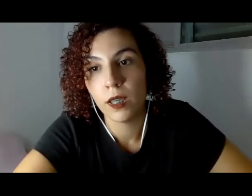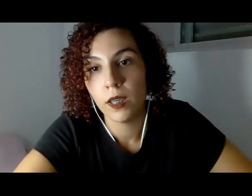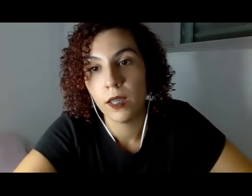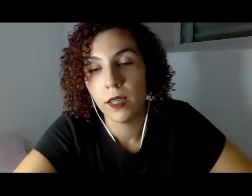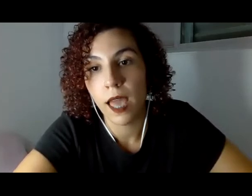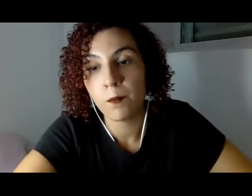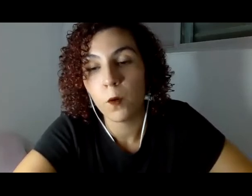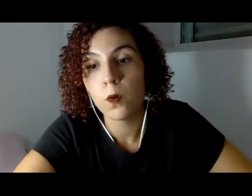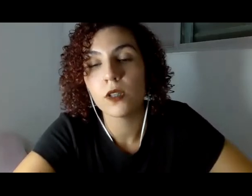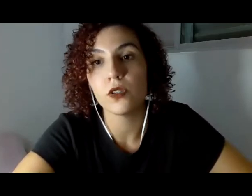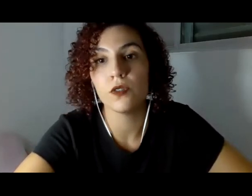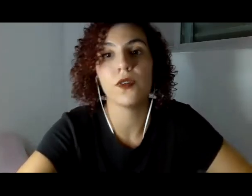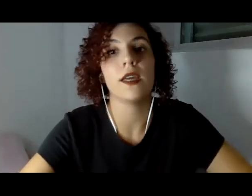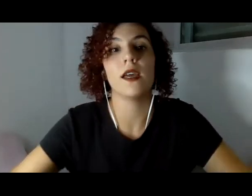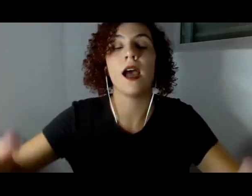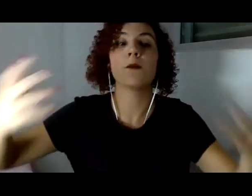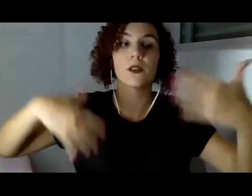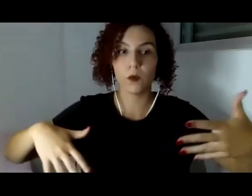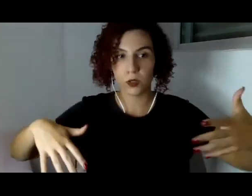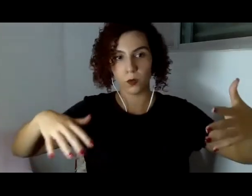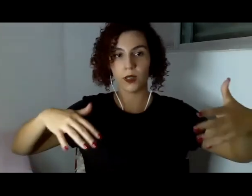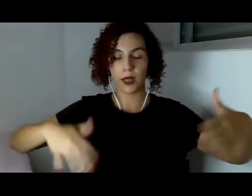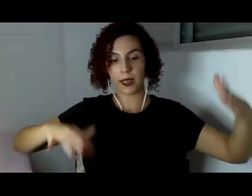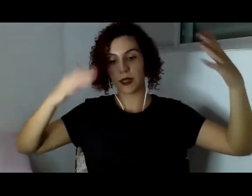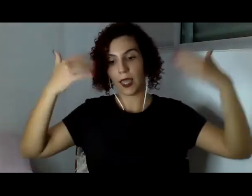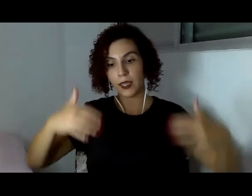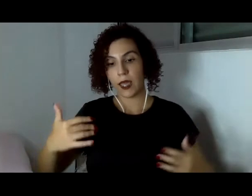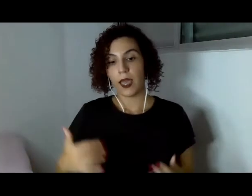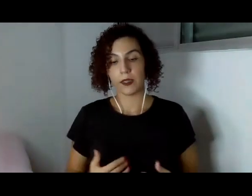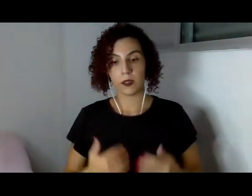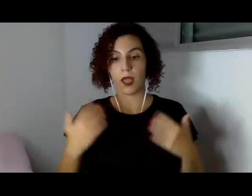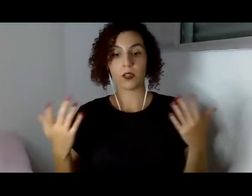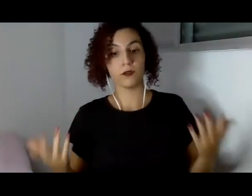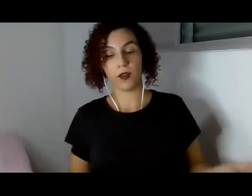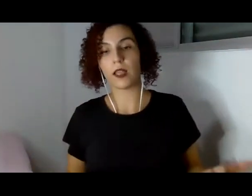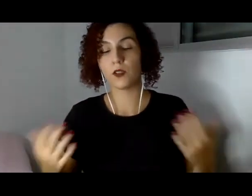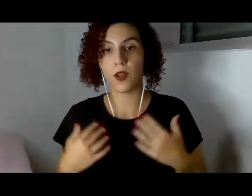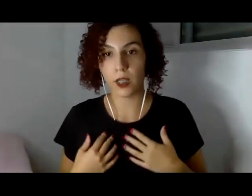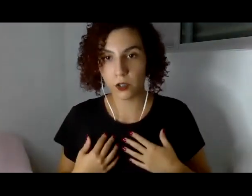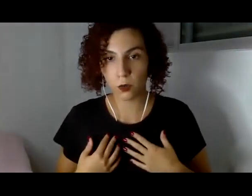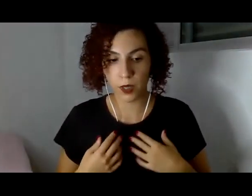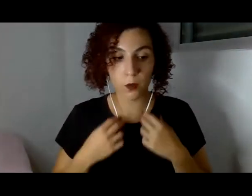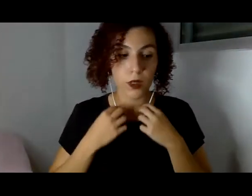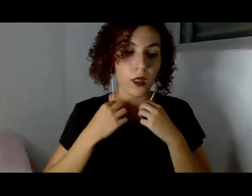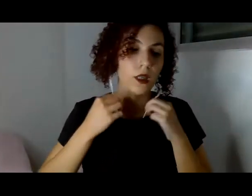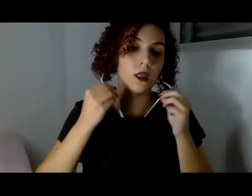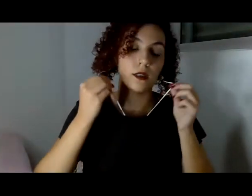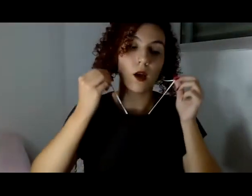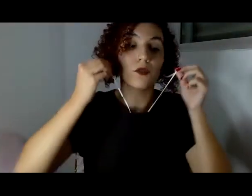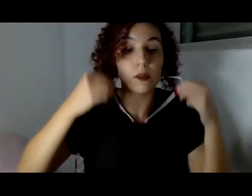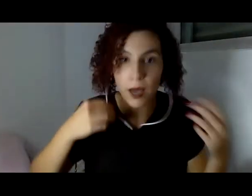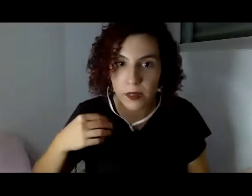acho que é bom quando a gente vê a pessoa surda, né, que tem esse lugar de fala diferente do meu